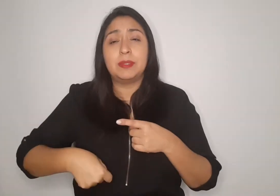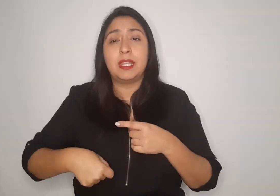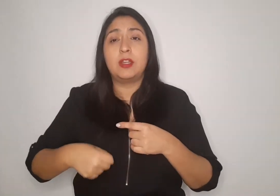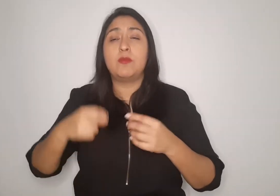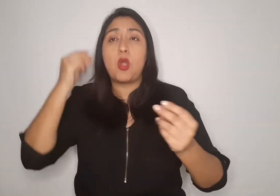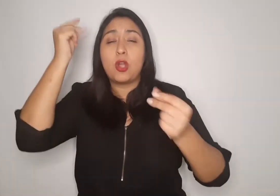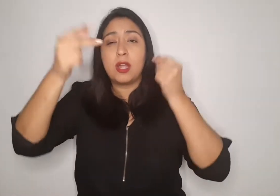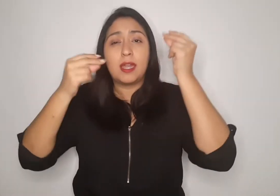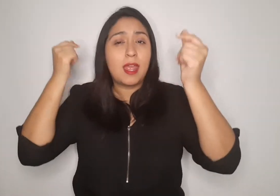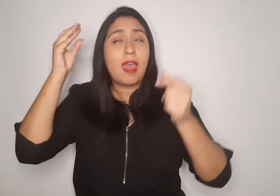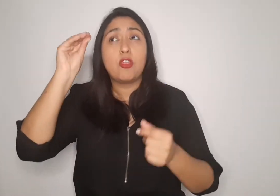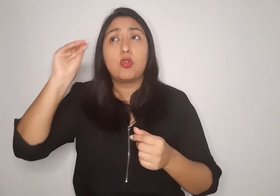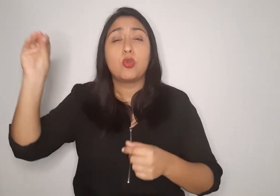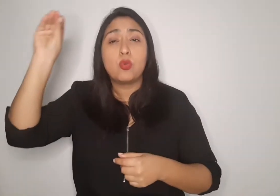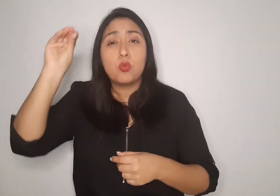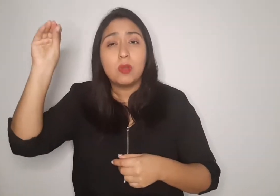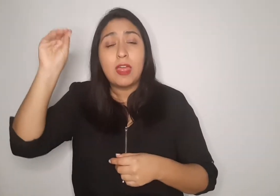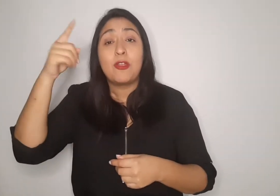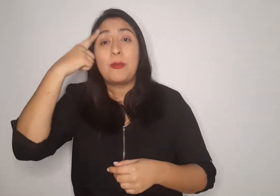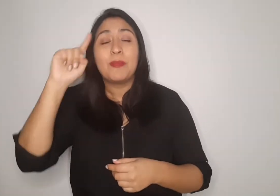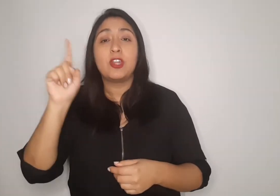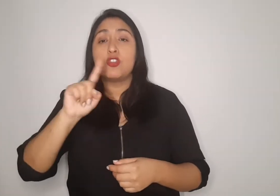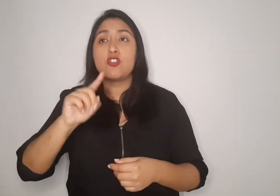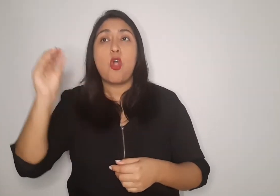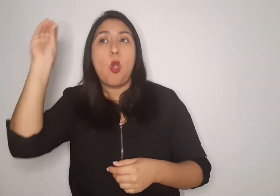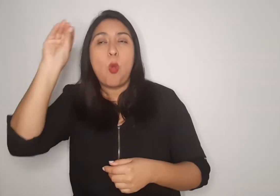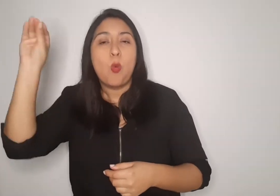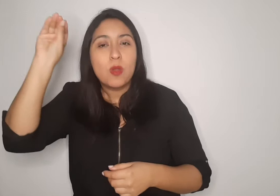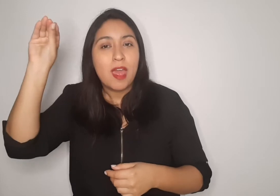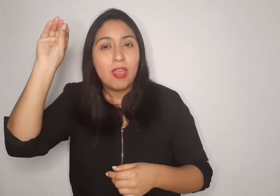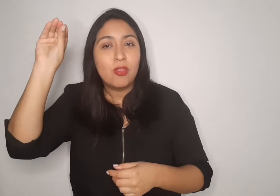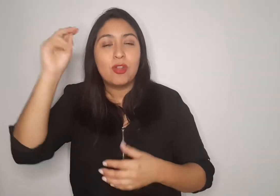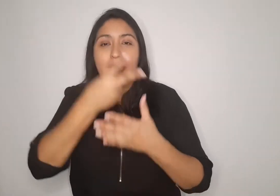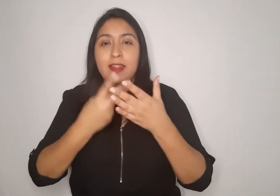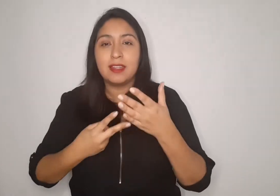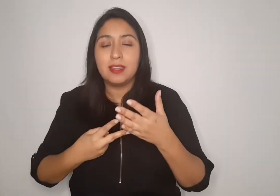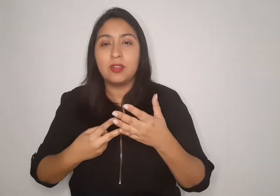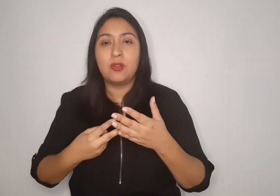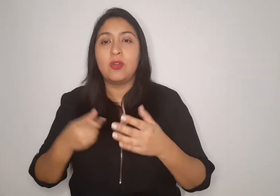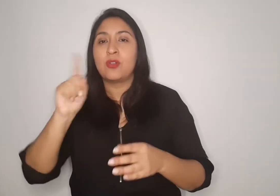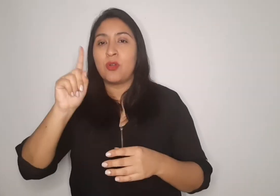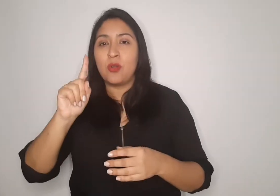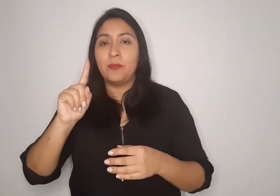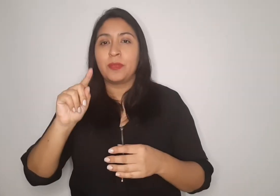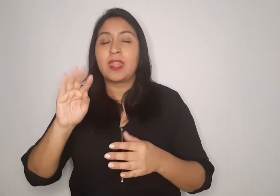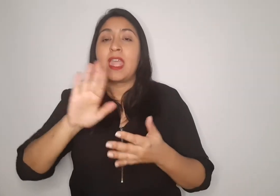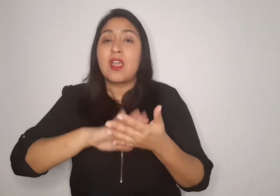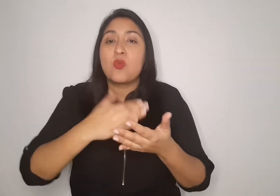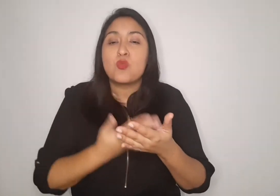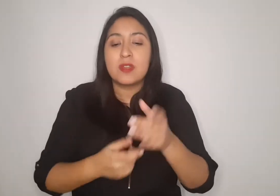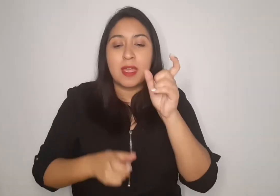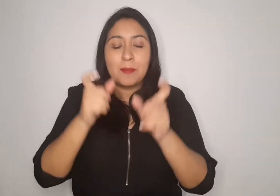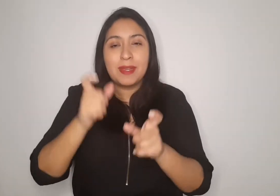creador-curador pero del que cura por medio de este arte, de esta demostración